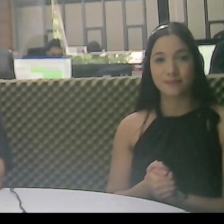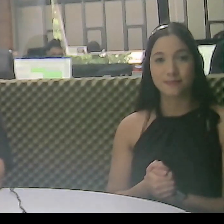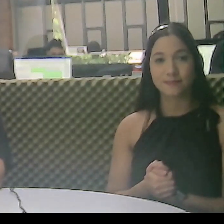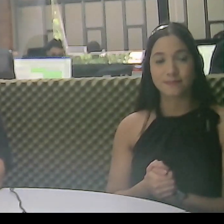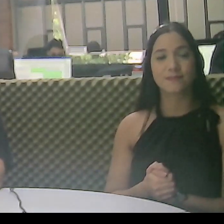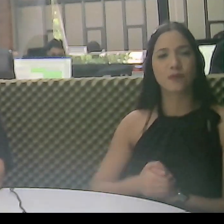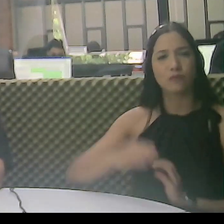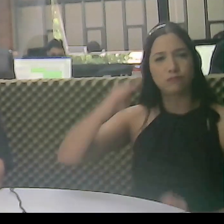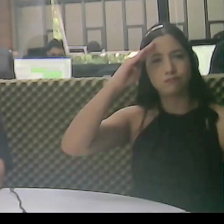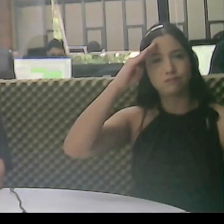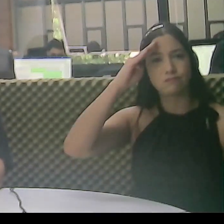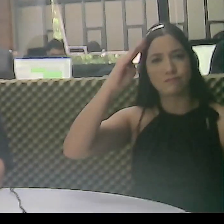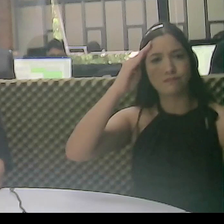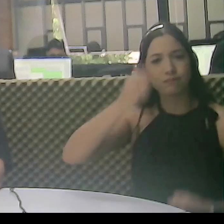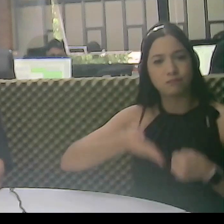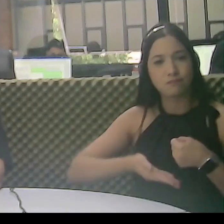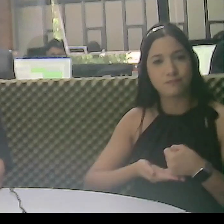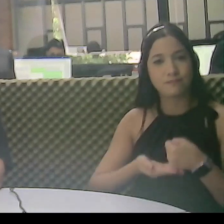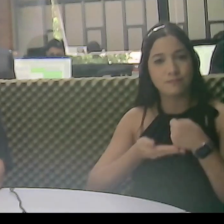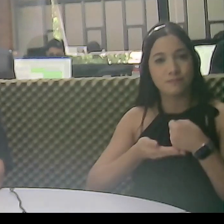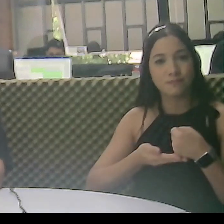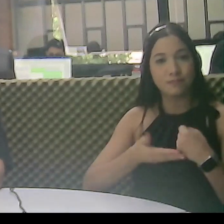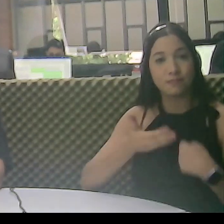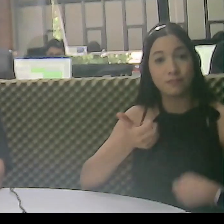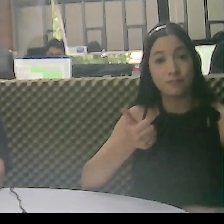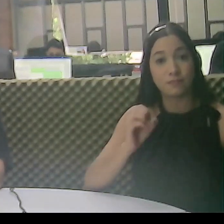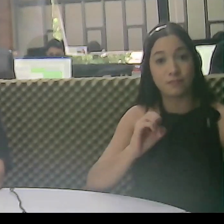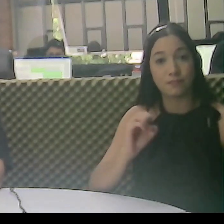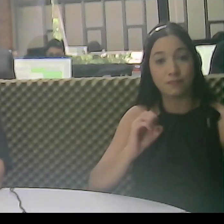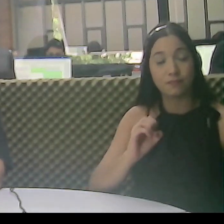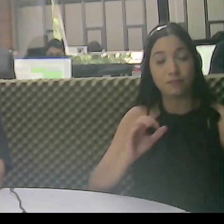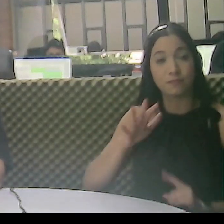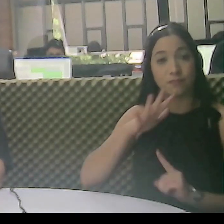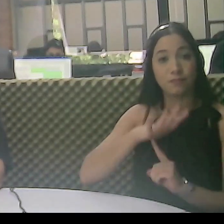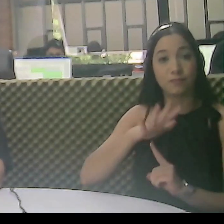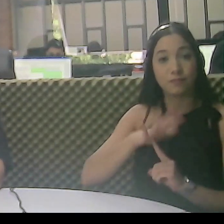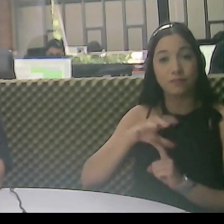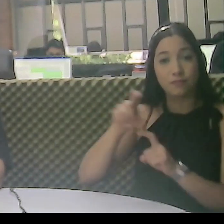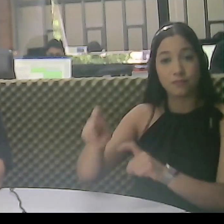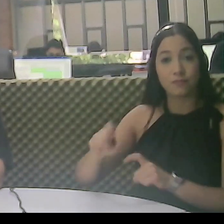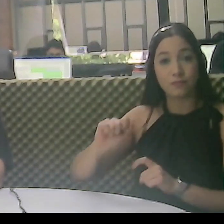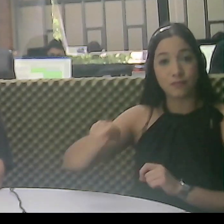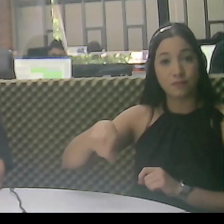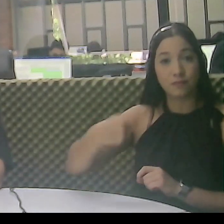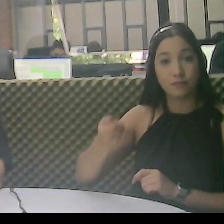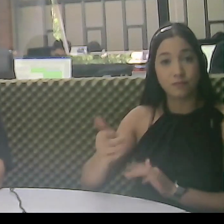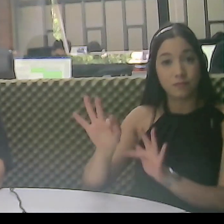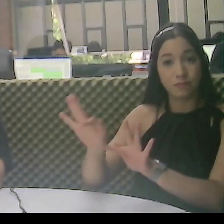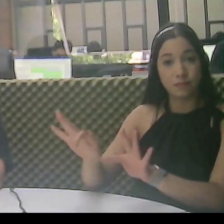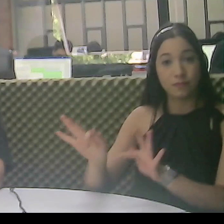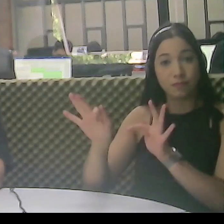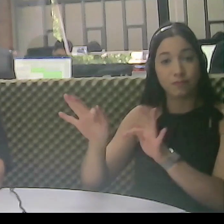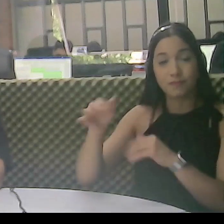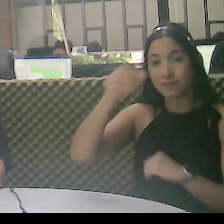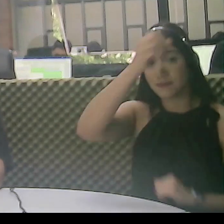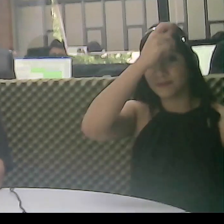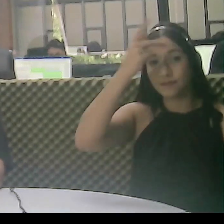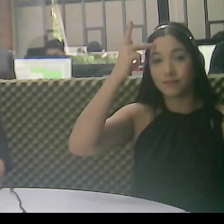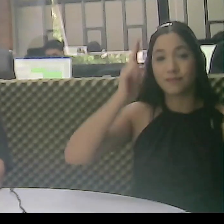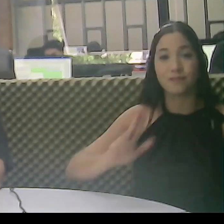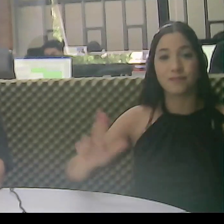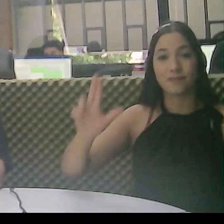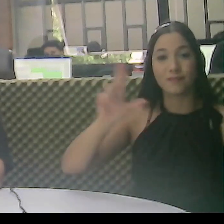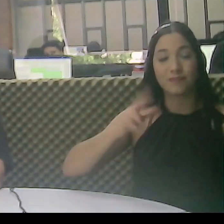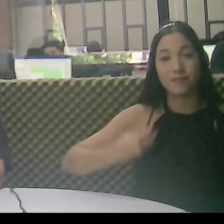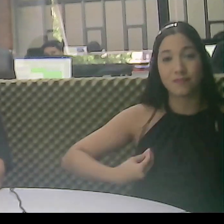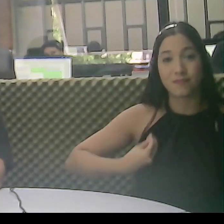Uma das principais apoiadoras da 10ª Feira do Agronegócio Mineiro, a FEMEC, a Prefeitura de Uberlândia marcou presença na